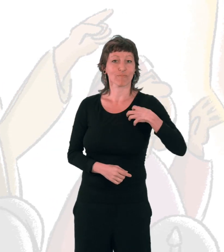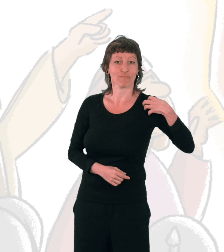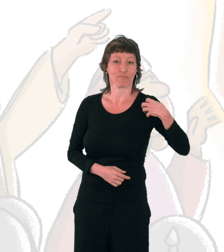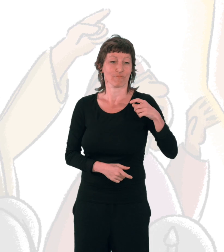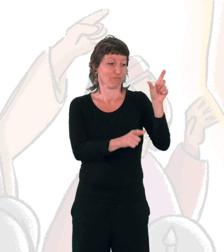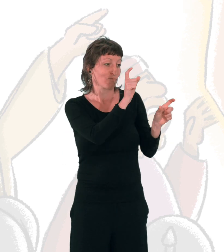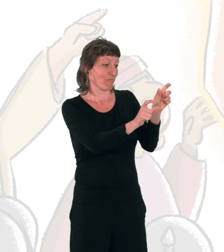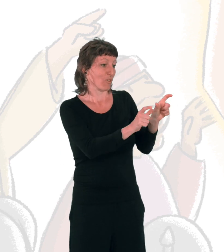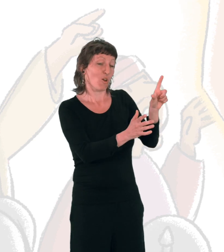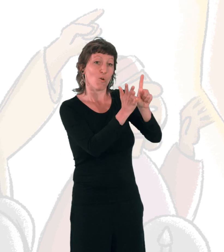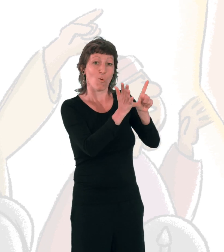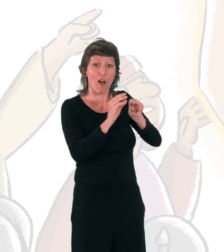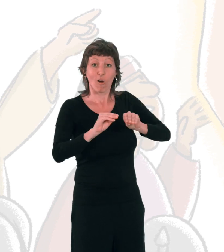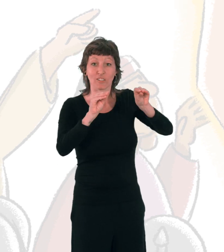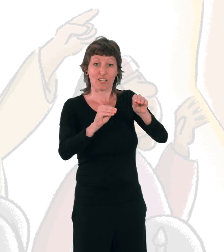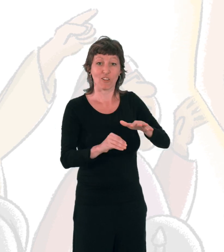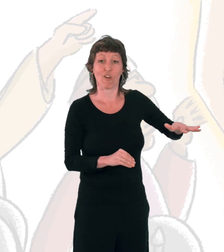les maîtres de la loi se moquent de Jésus.